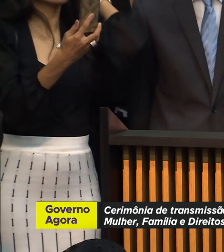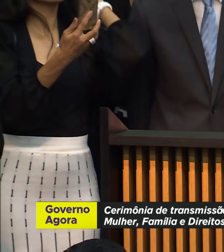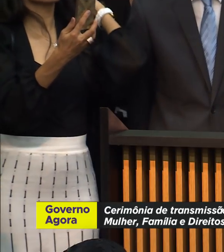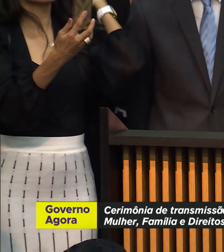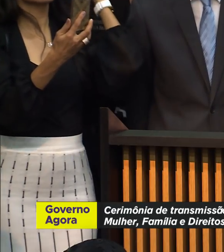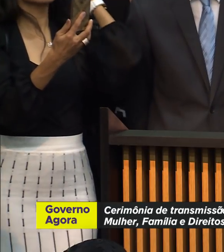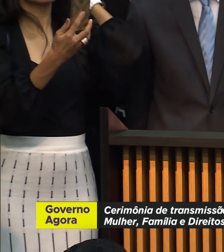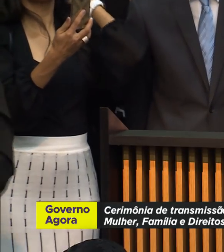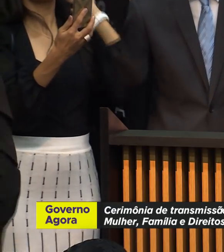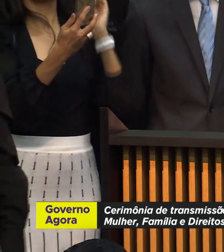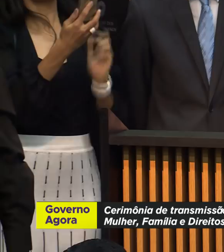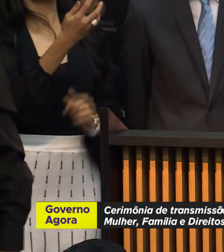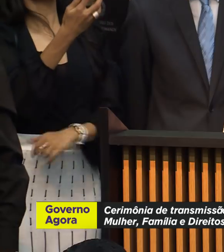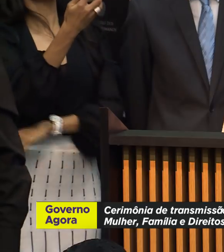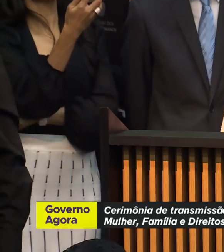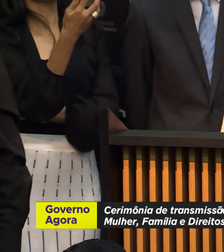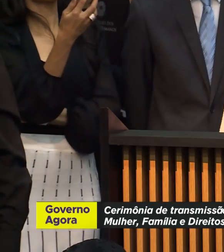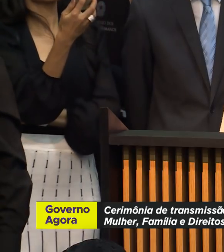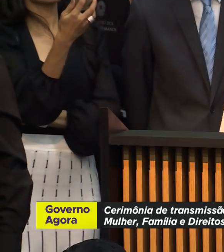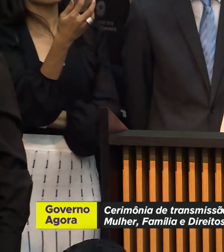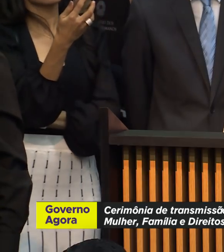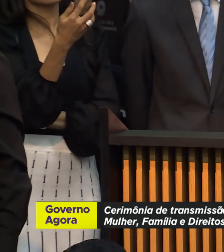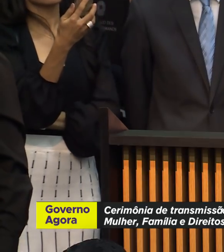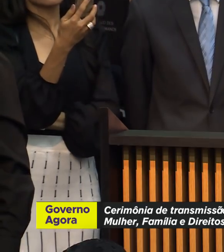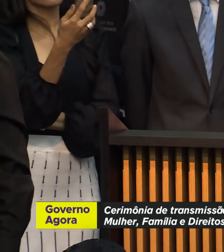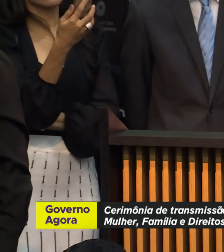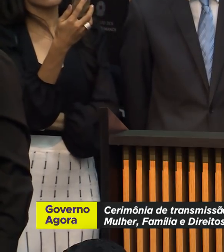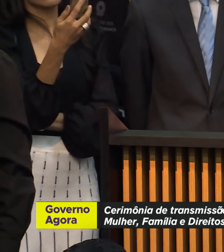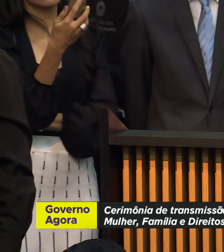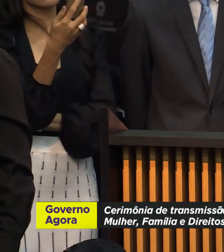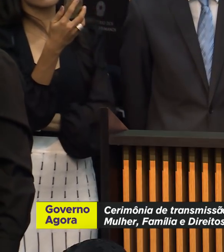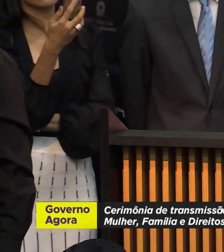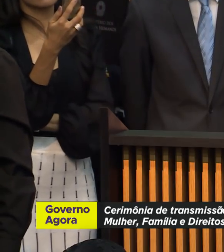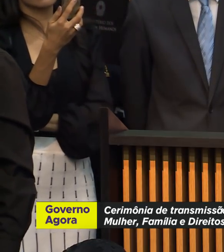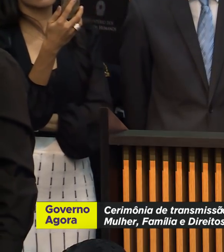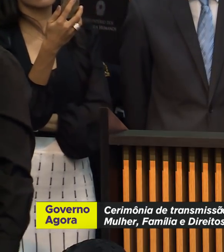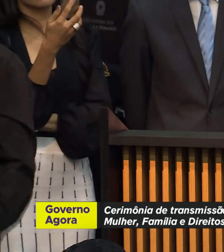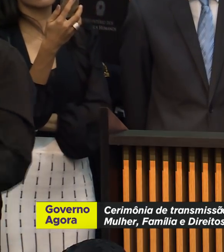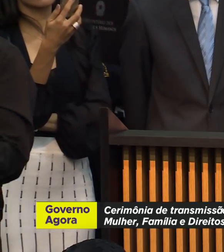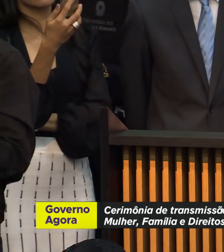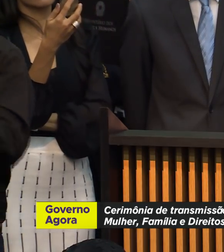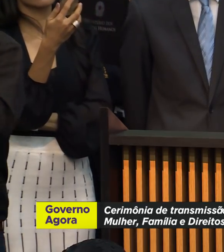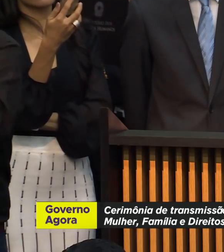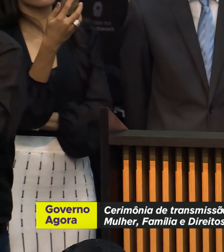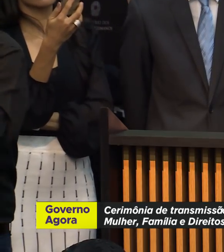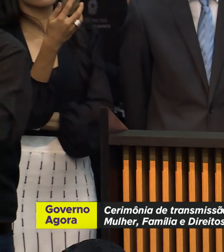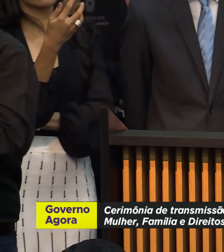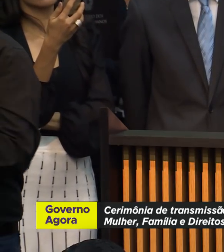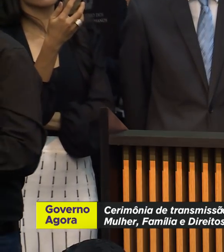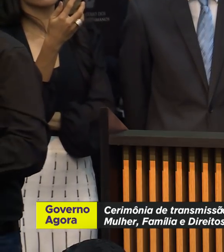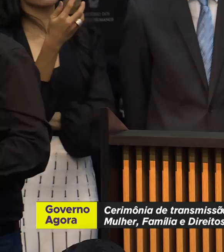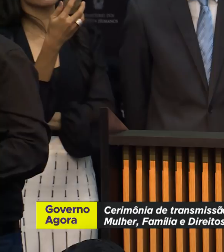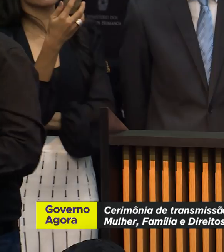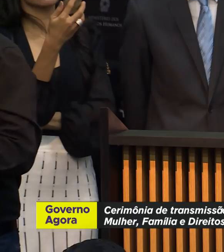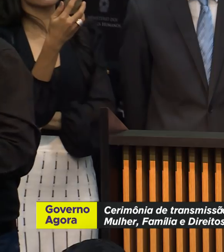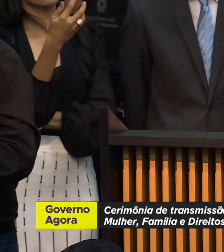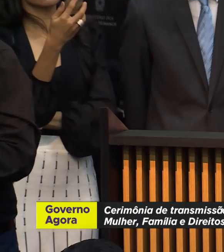irresponsável. Quando riram de mim, riram de 1/3 das meninas no Brasil que são abusadas